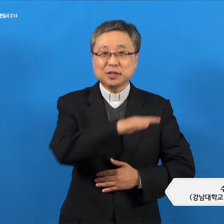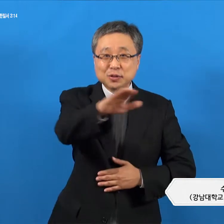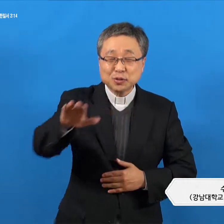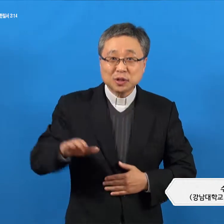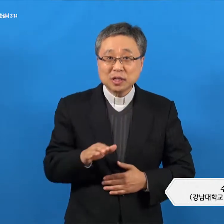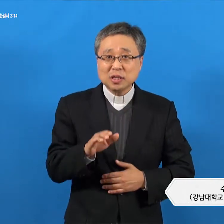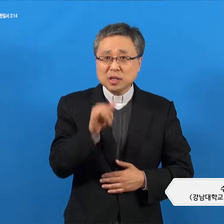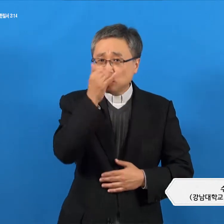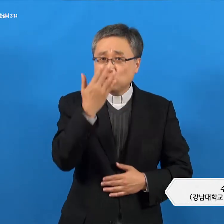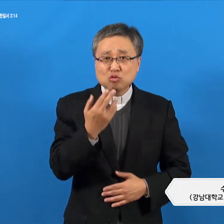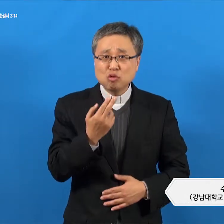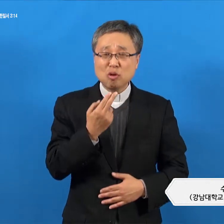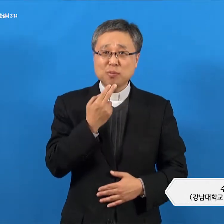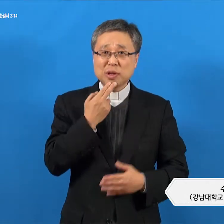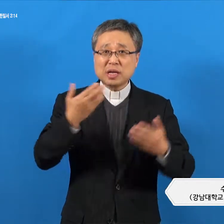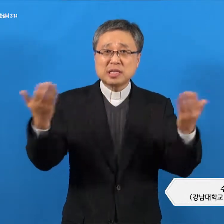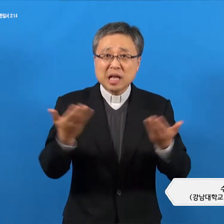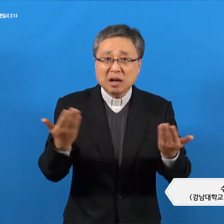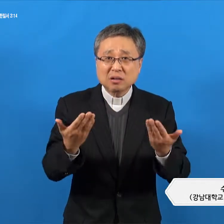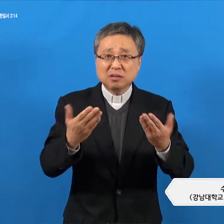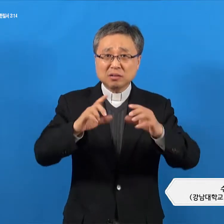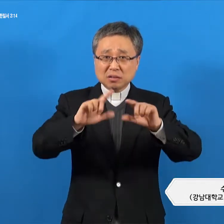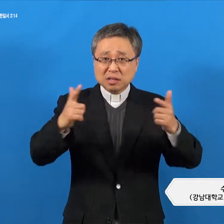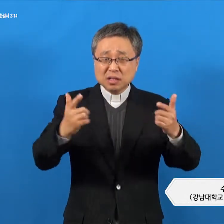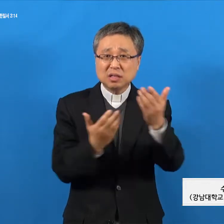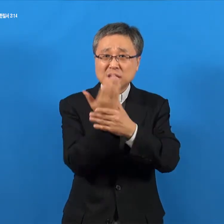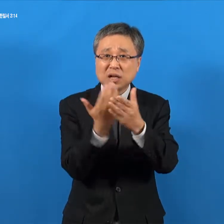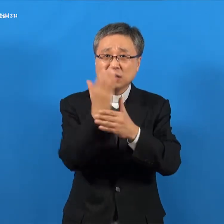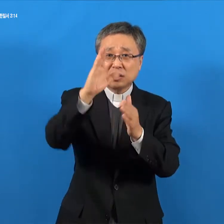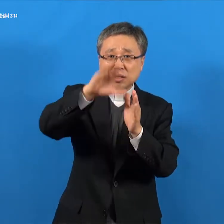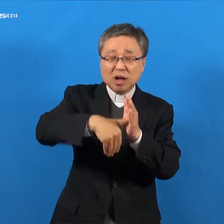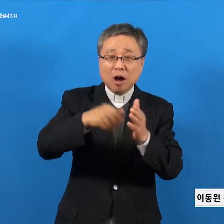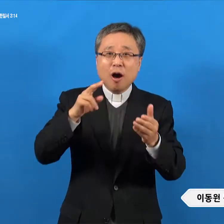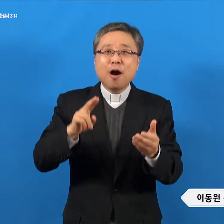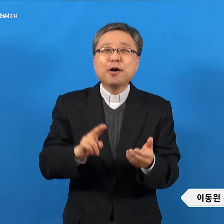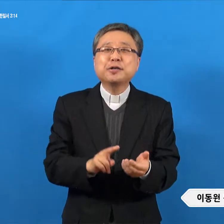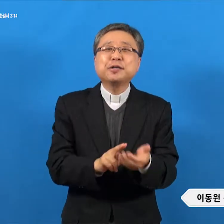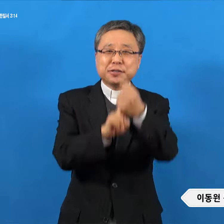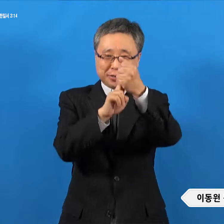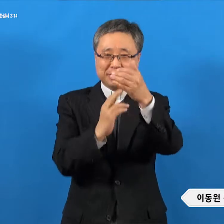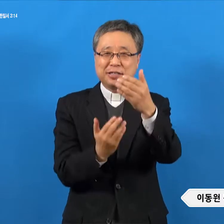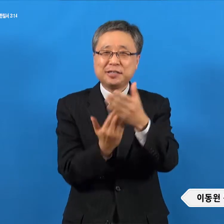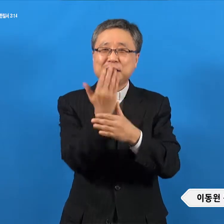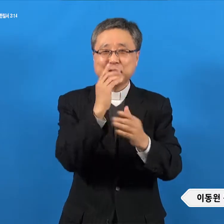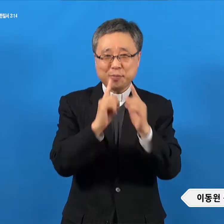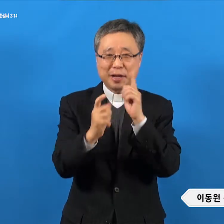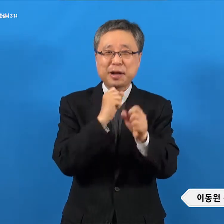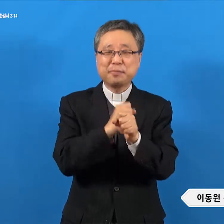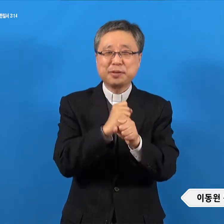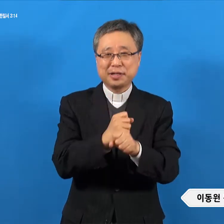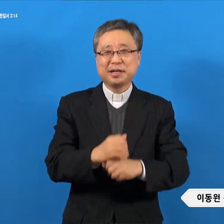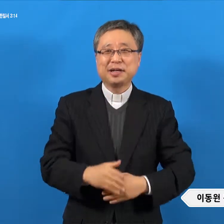우리는 있을 수 없는 사건이 일어날 때 기적이 일어났다 이렇게 말합니다.